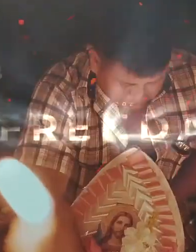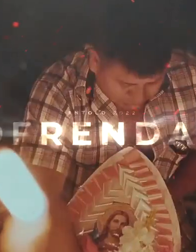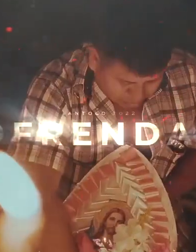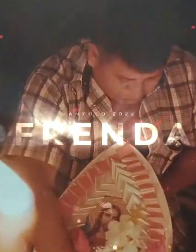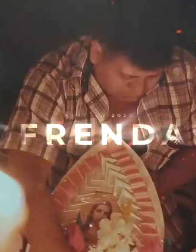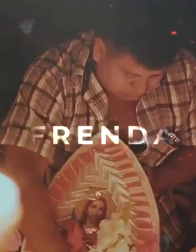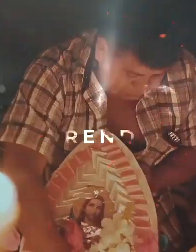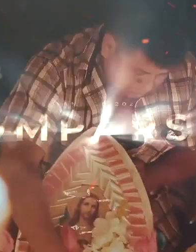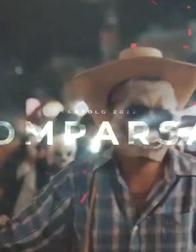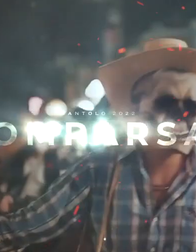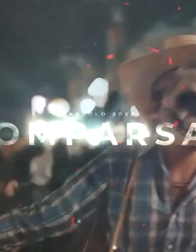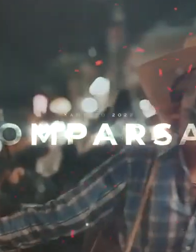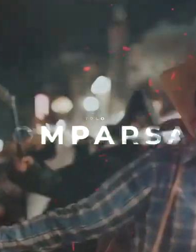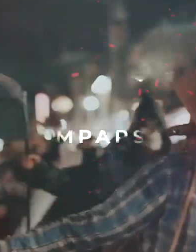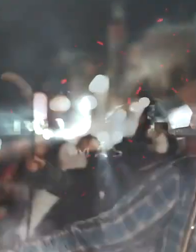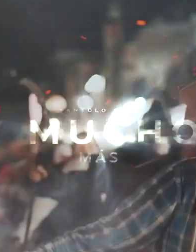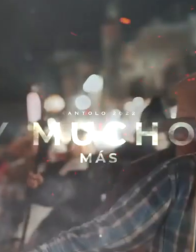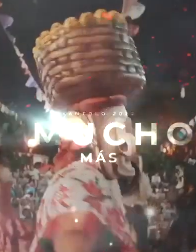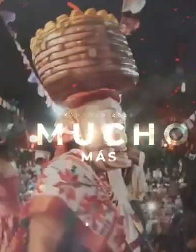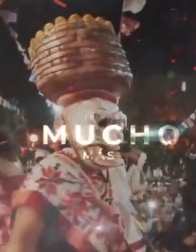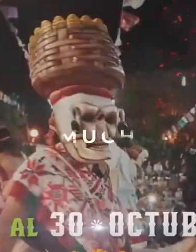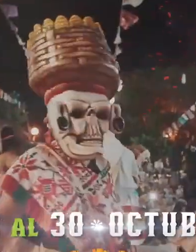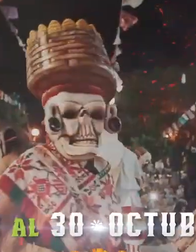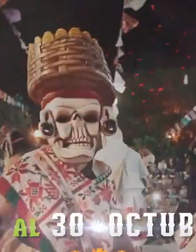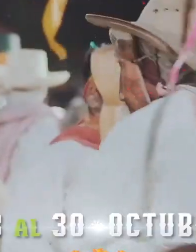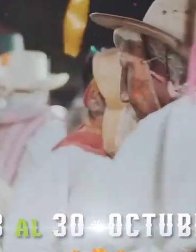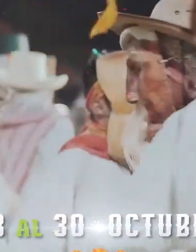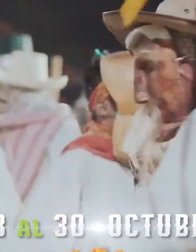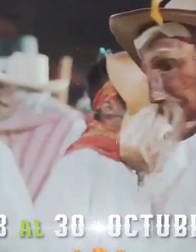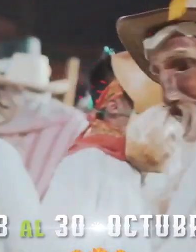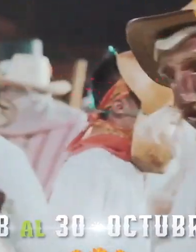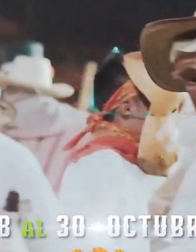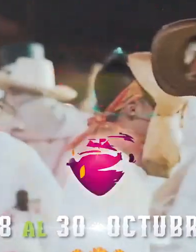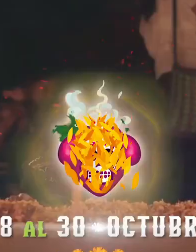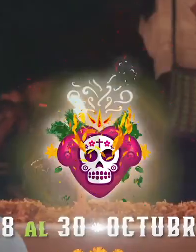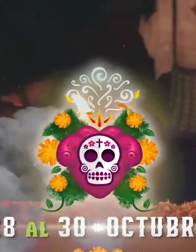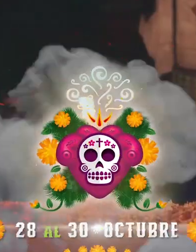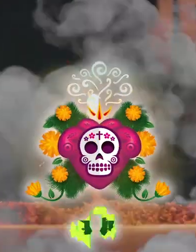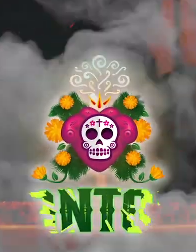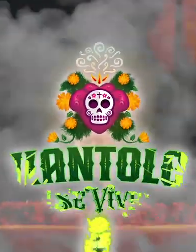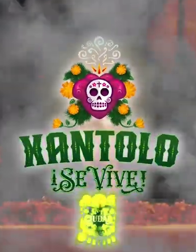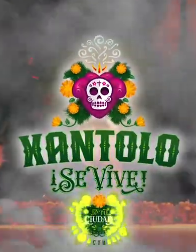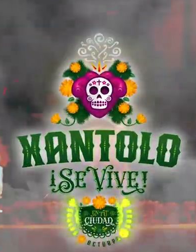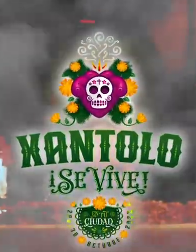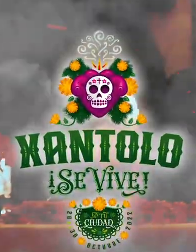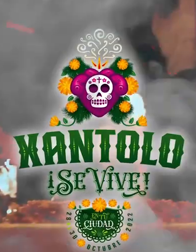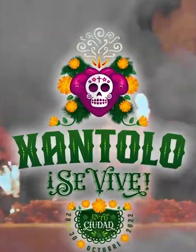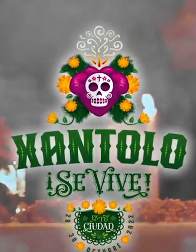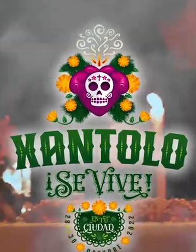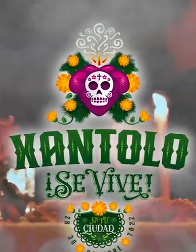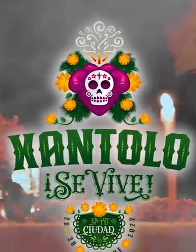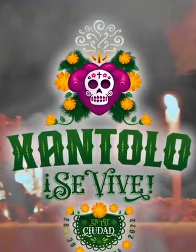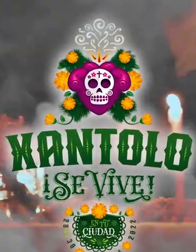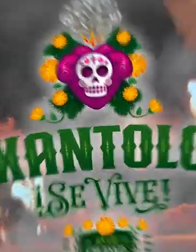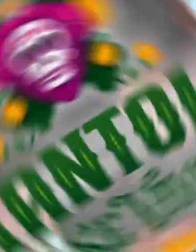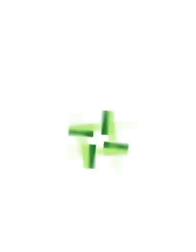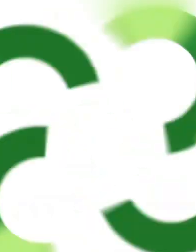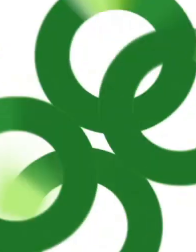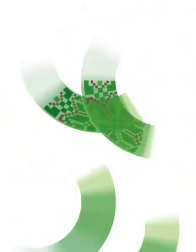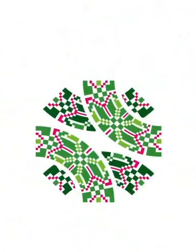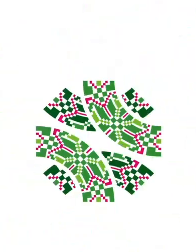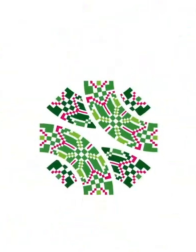muertos, ofrendas, comparsas y más. Del 28 al 30 de octubre, vive Xantolo en tu ciudad. Potosí,